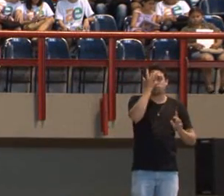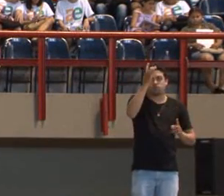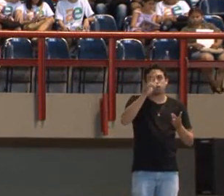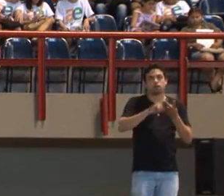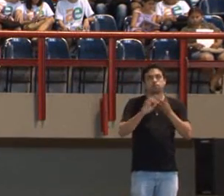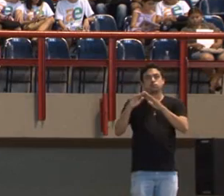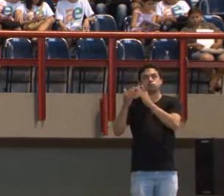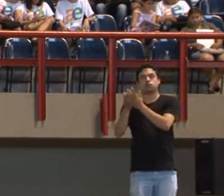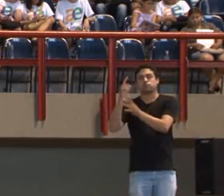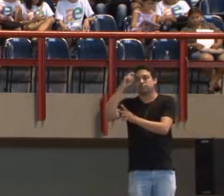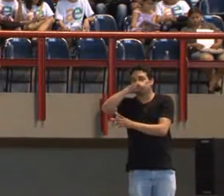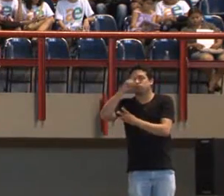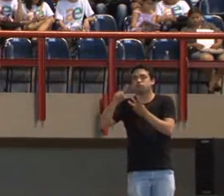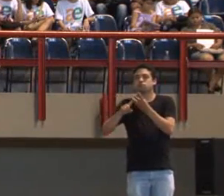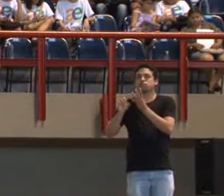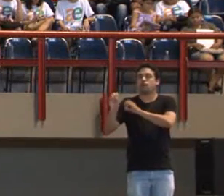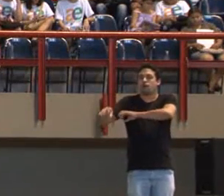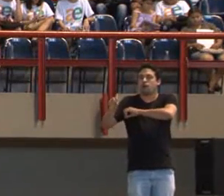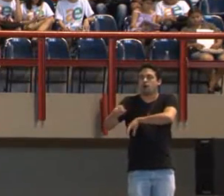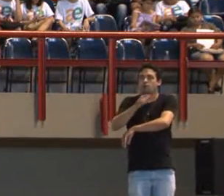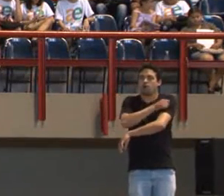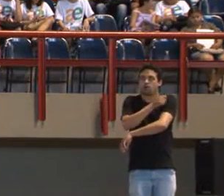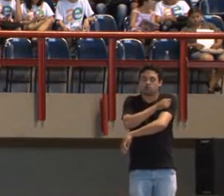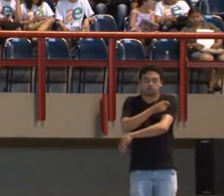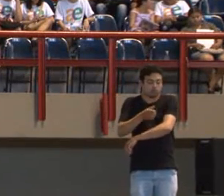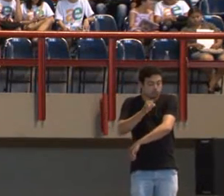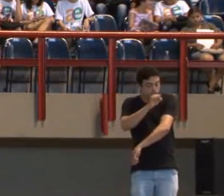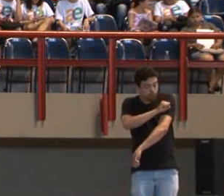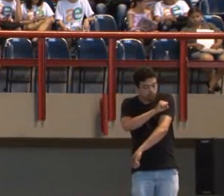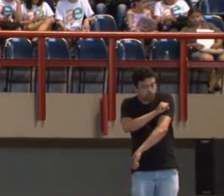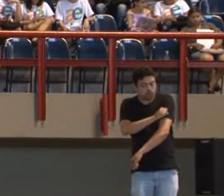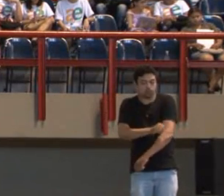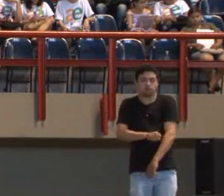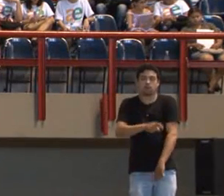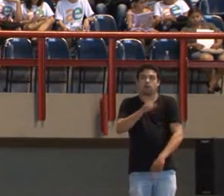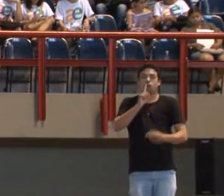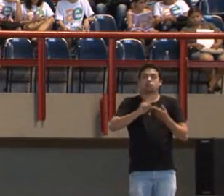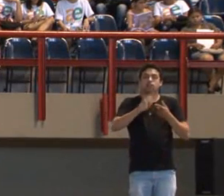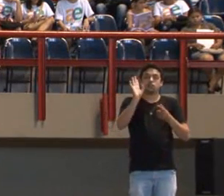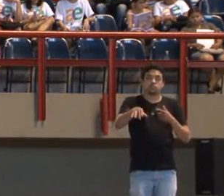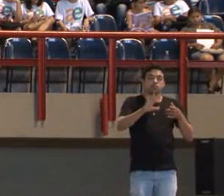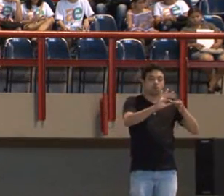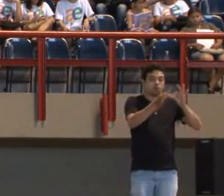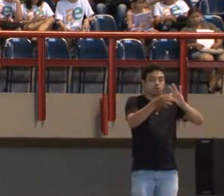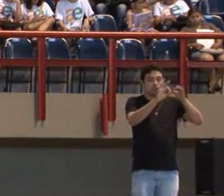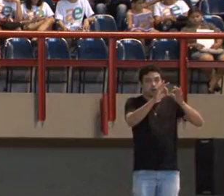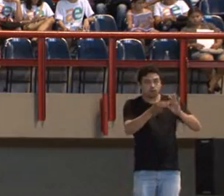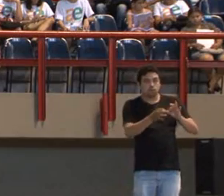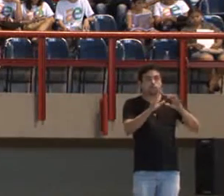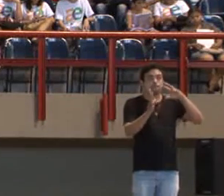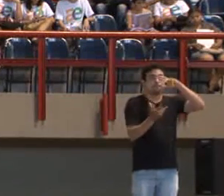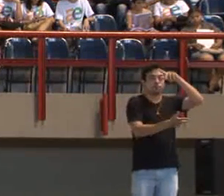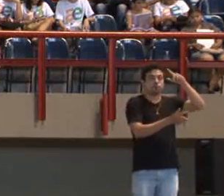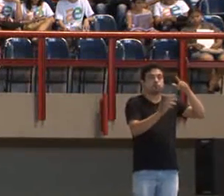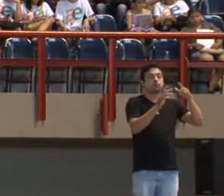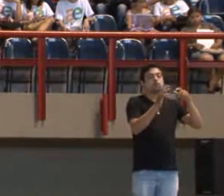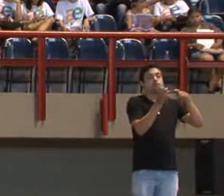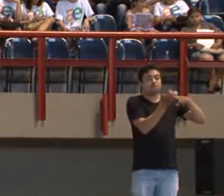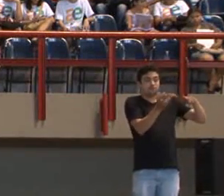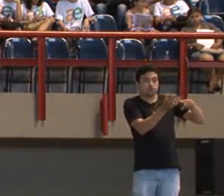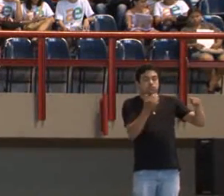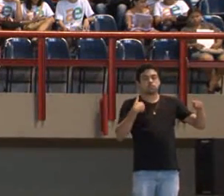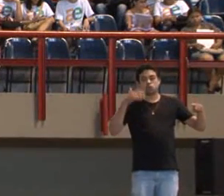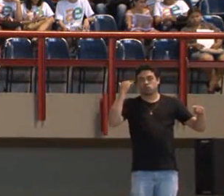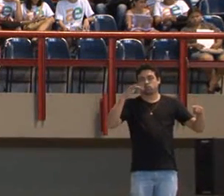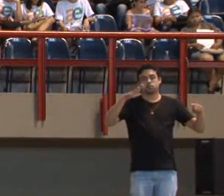escolas mais difíceis, já dei aula para aluno desde o oitavo ano, até aluno para a Olimpíada Mundial de Física, então eu sei mais ou